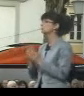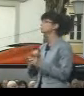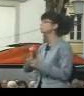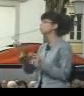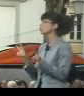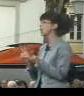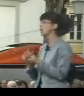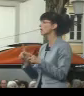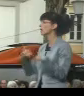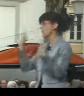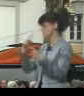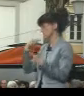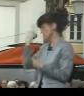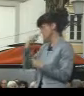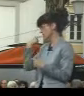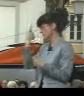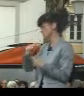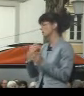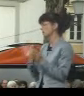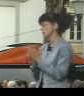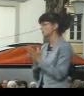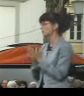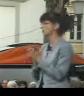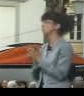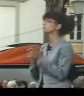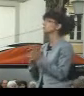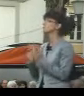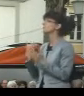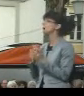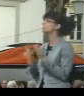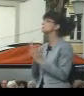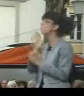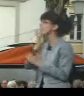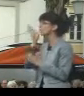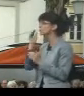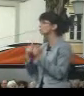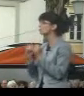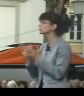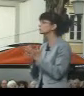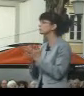naprošam v nedeljo in predvsem mlade za bodočnost,